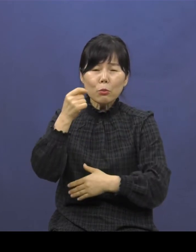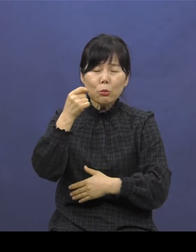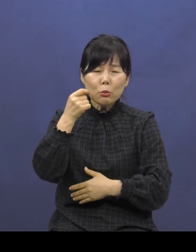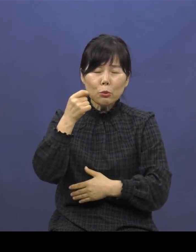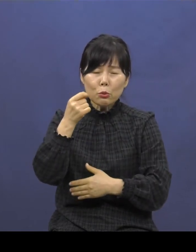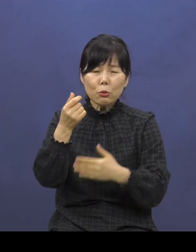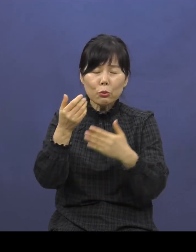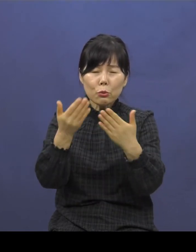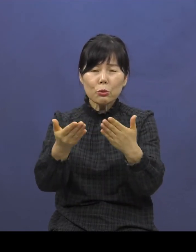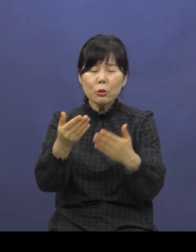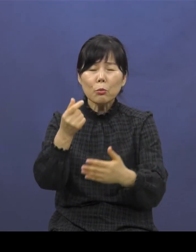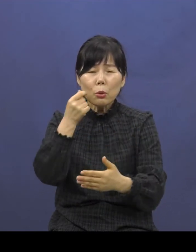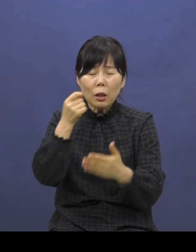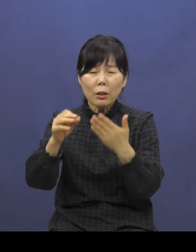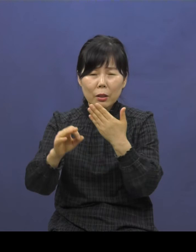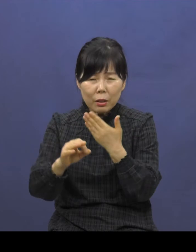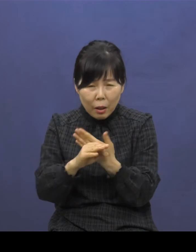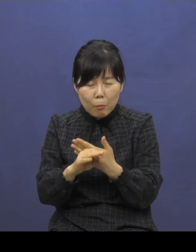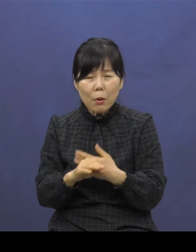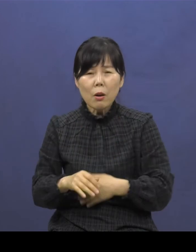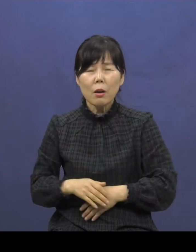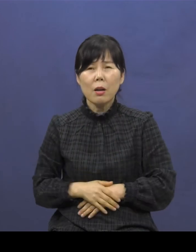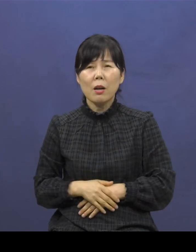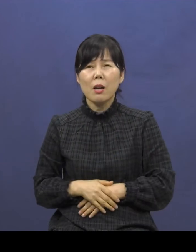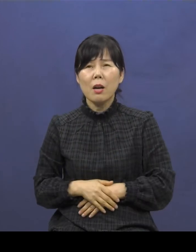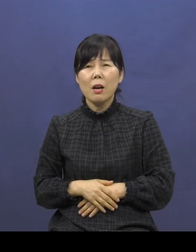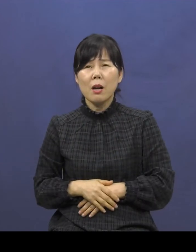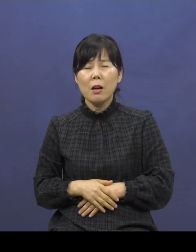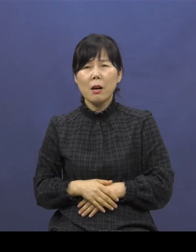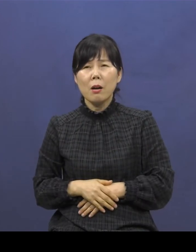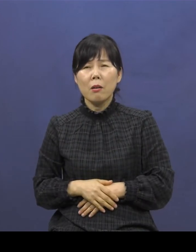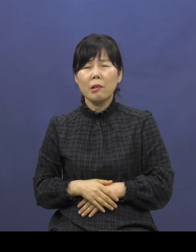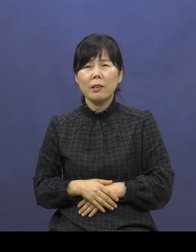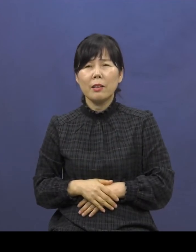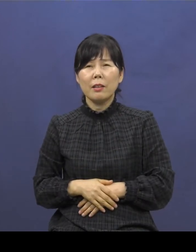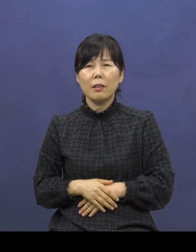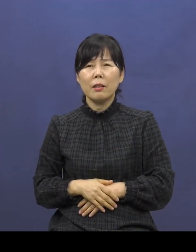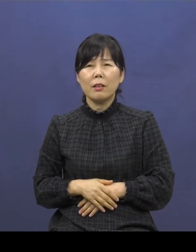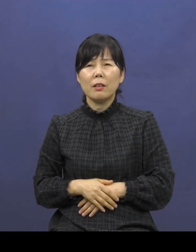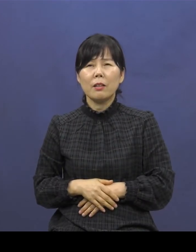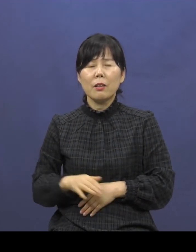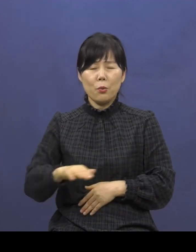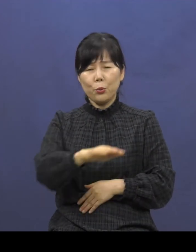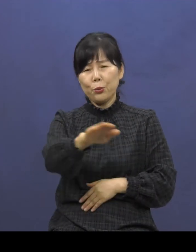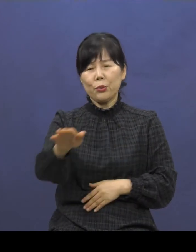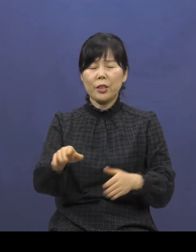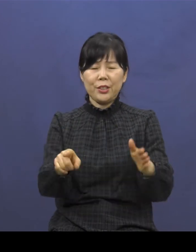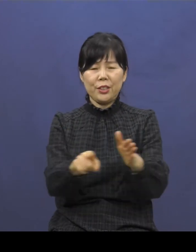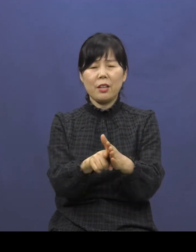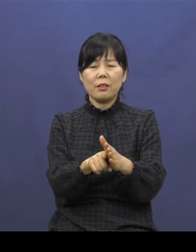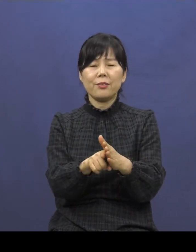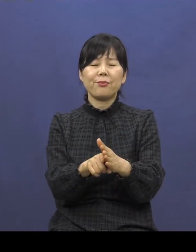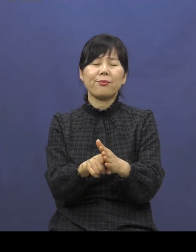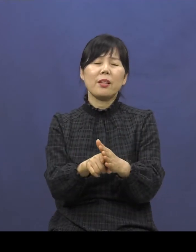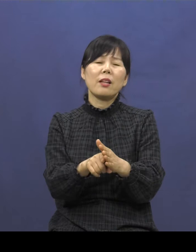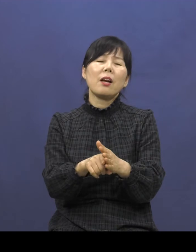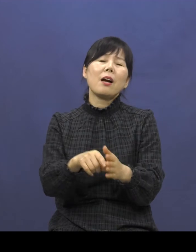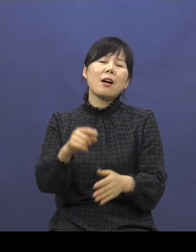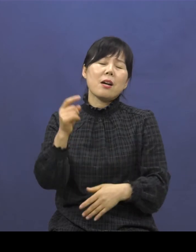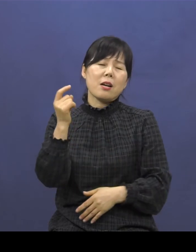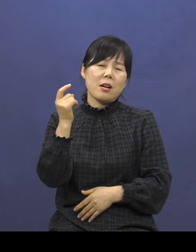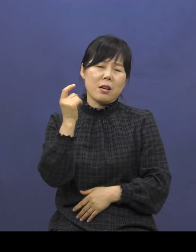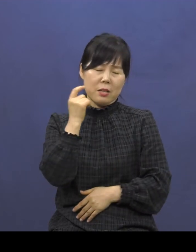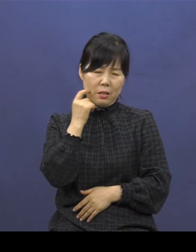줄 수 없다면, 이것 때문에 다치는 모든 이야기에 대해서 아무런 대답을 줄 수 없다고 한다면, 우리 신앙은